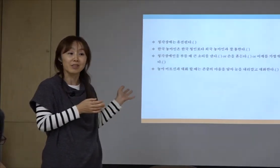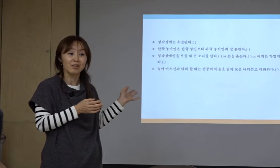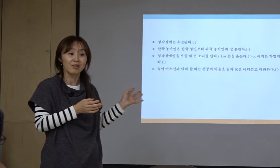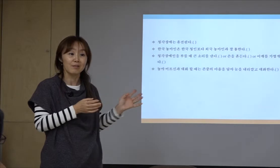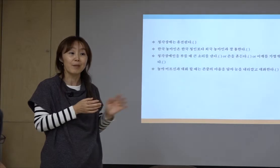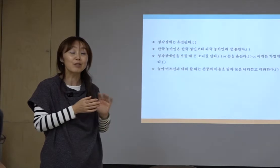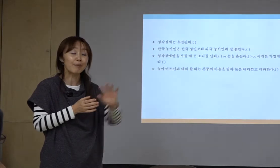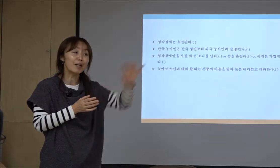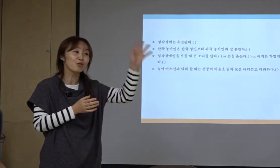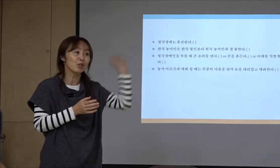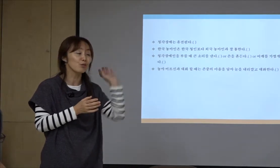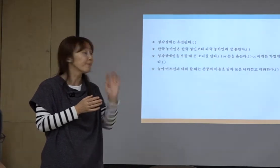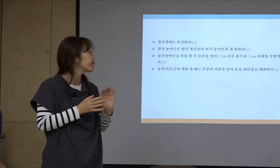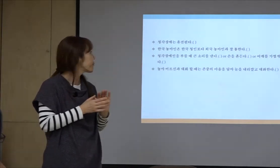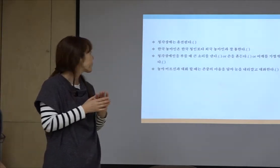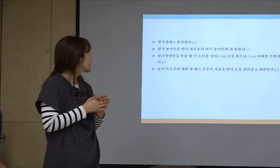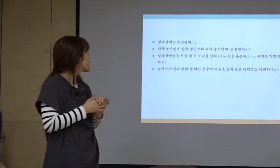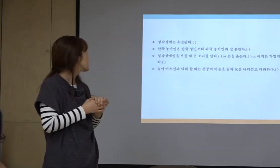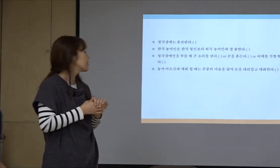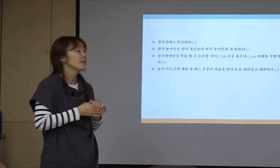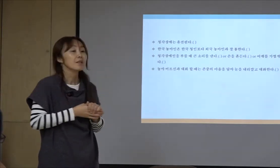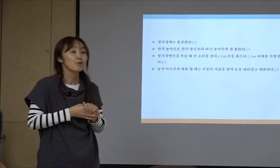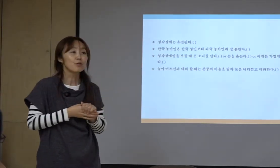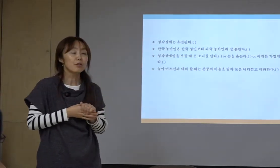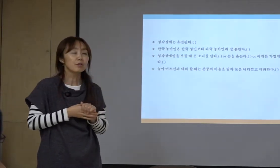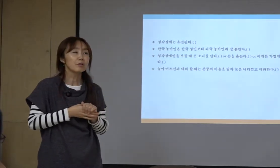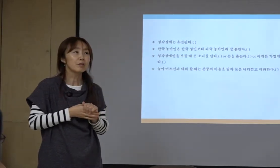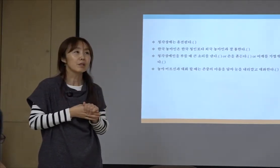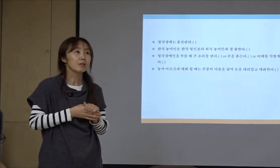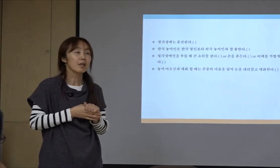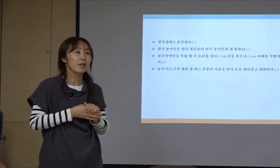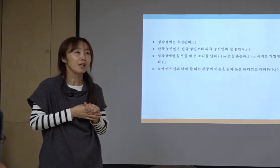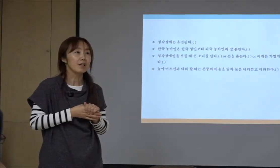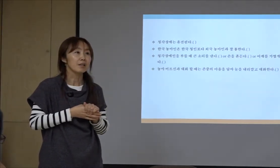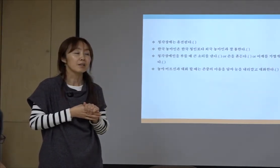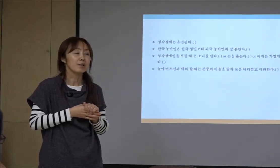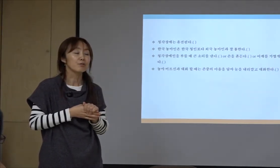있어요. 파주에도. 근데 그 유전되는 게